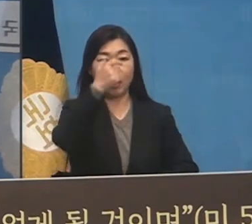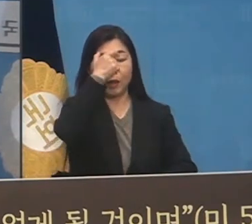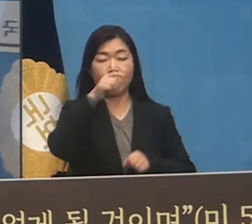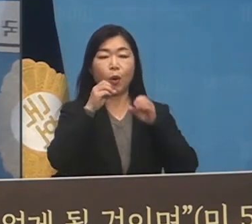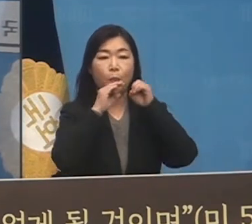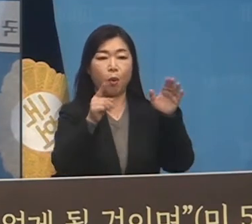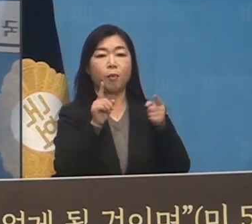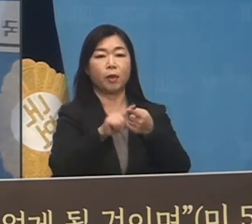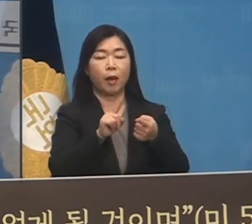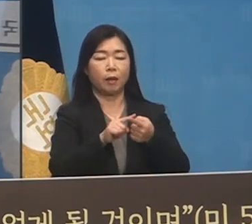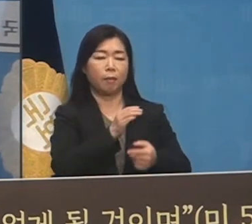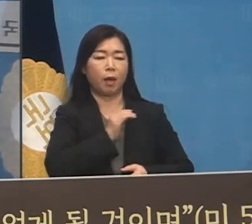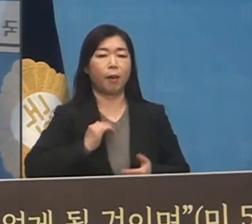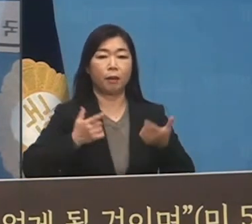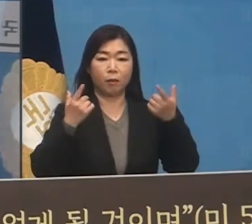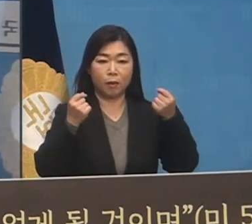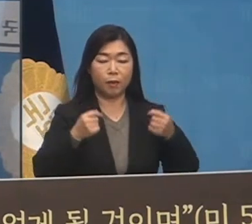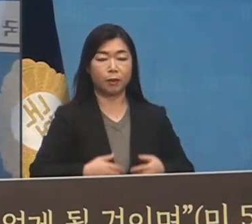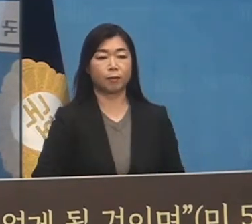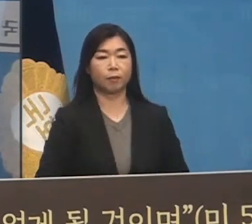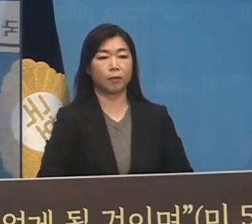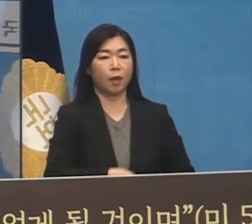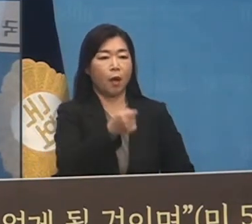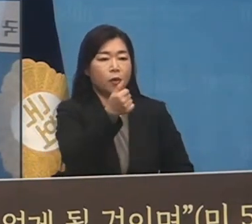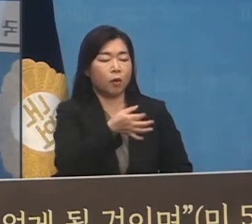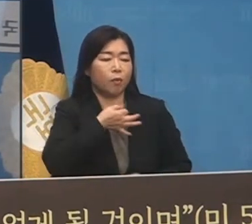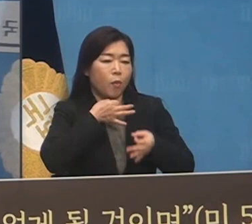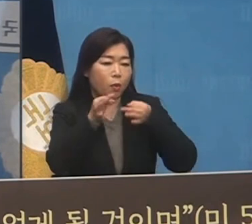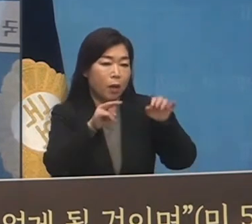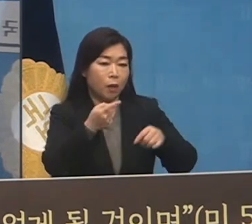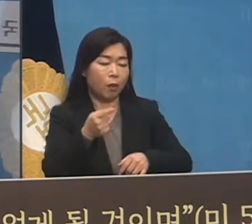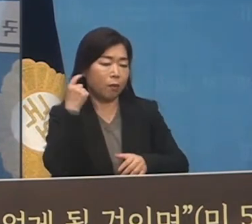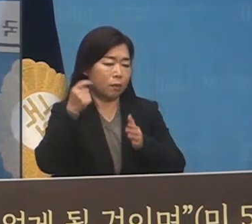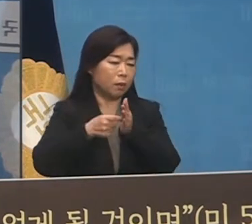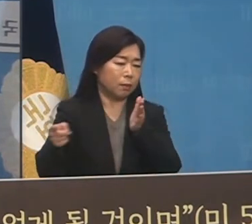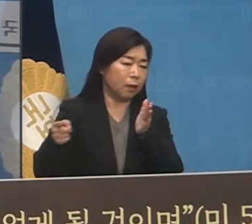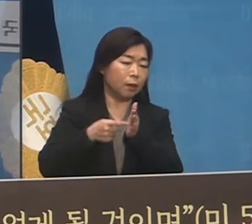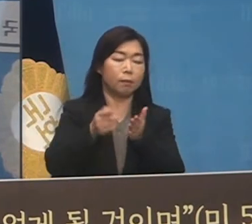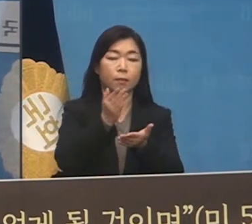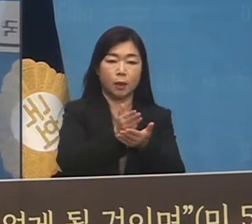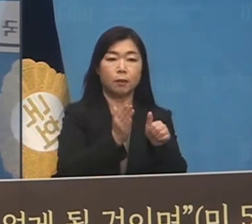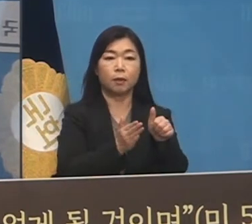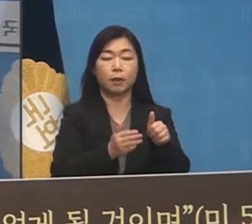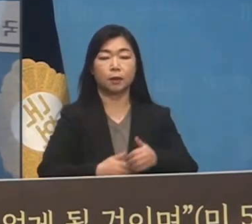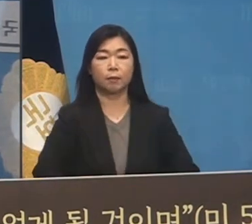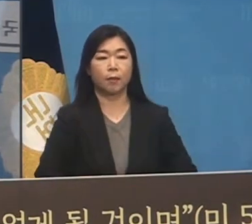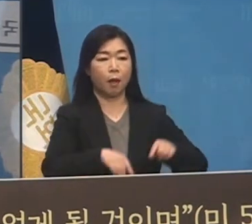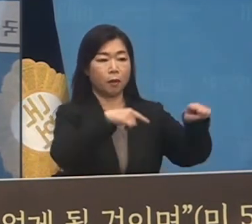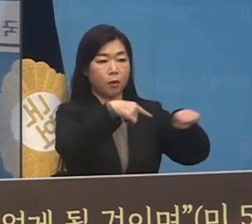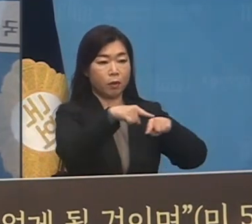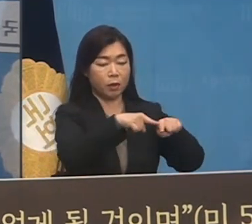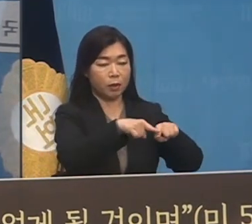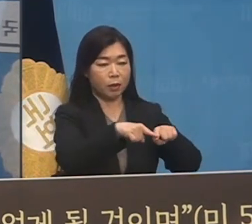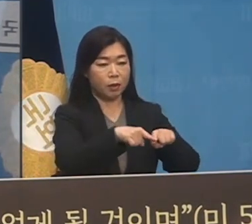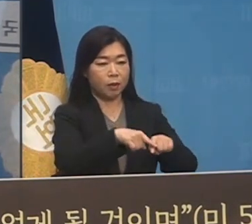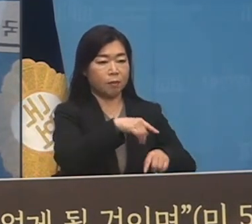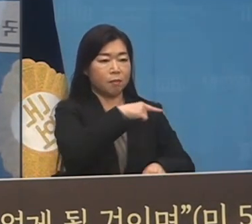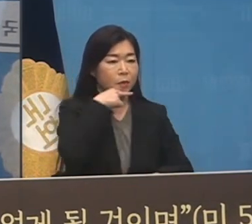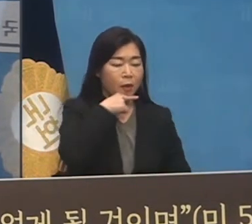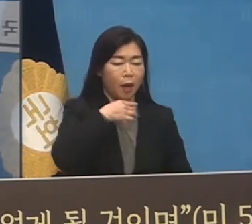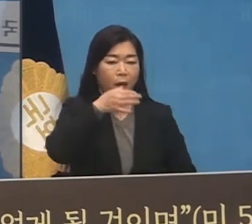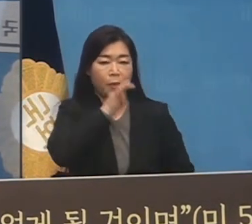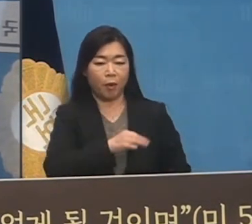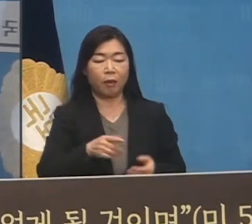대한 배반이다. 작은 목소리라 내칠 수 없다. 정치적 윤리에